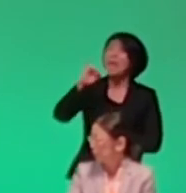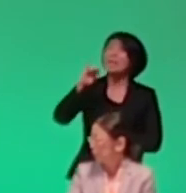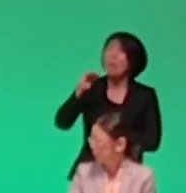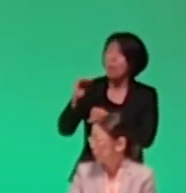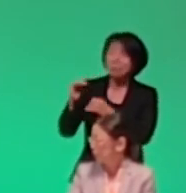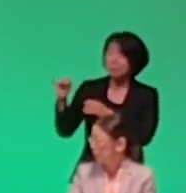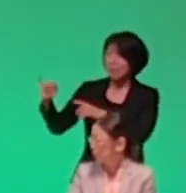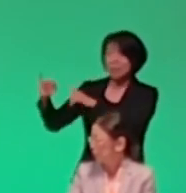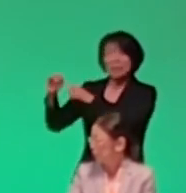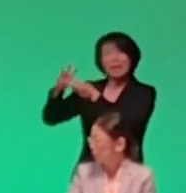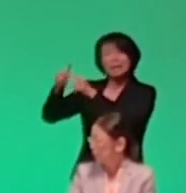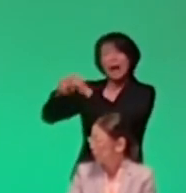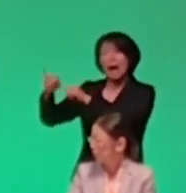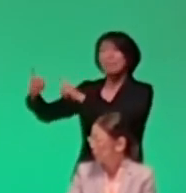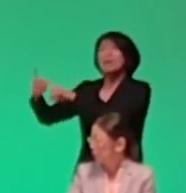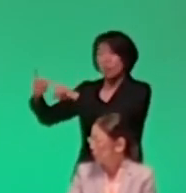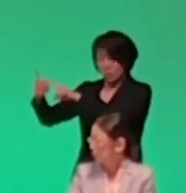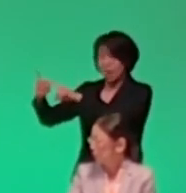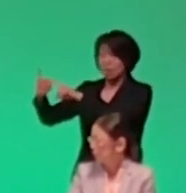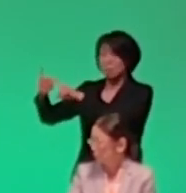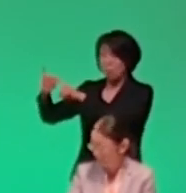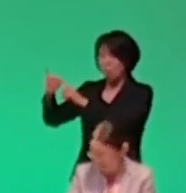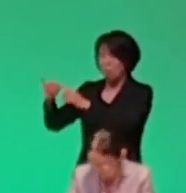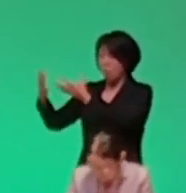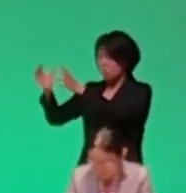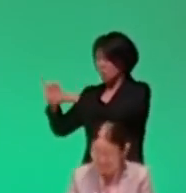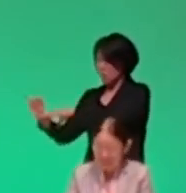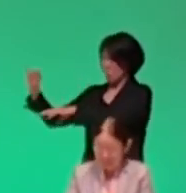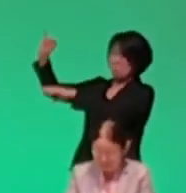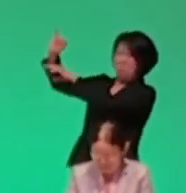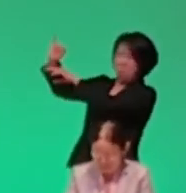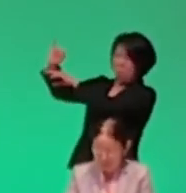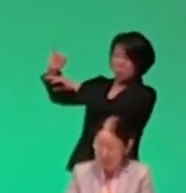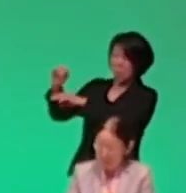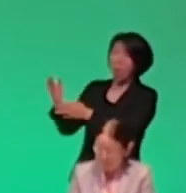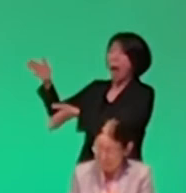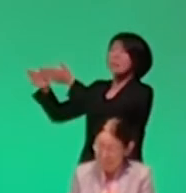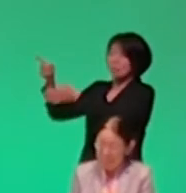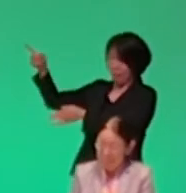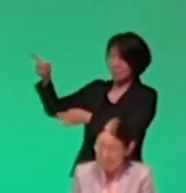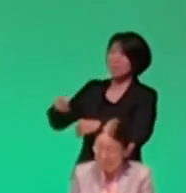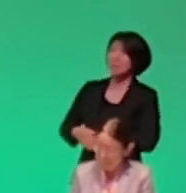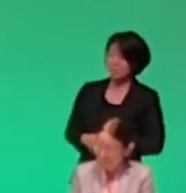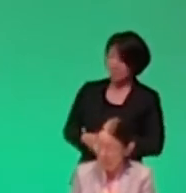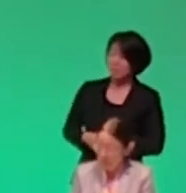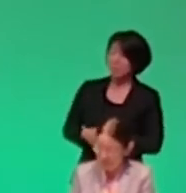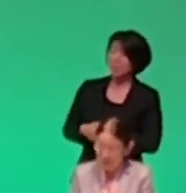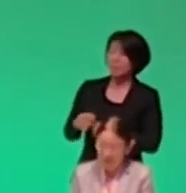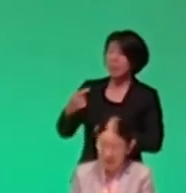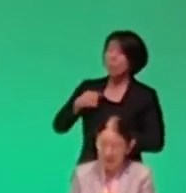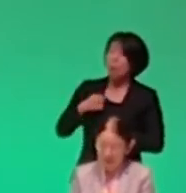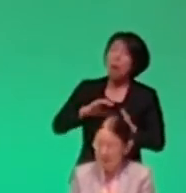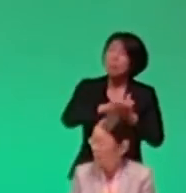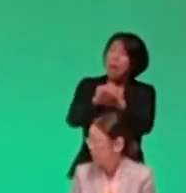田中真紀子さんやっぱり女性の大クイーンみたいな扱いが受けてたんで、そういう意味ではもうロールモデルも仲間もいない中で、もう自